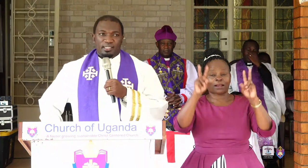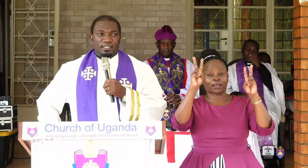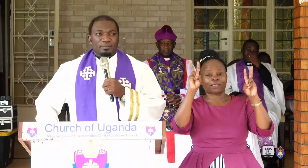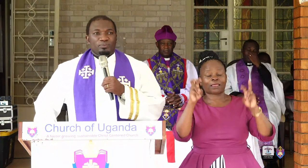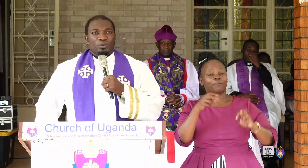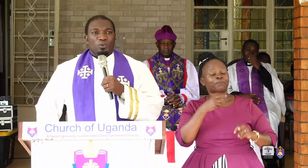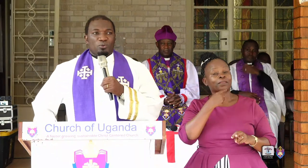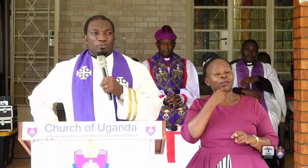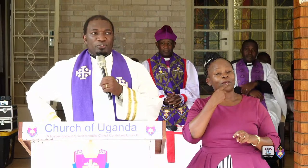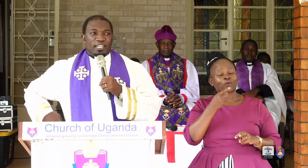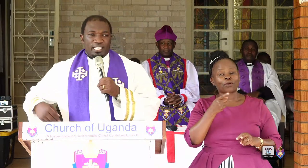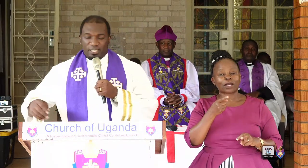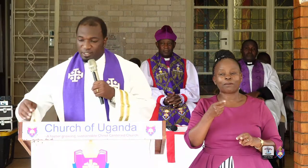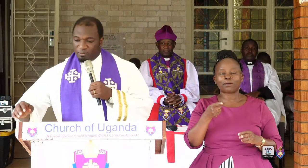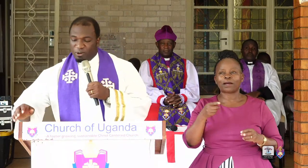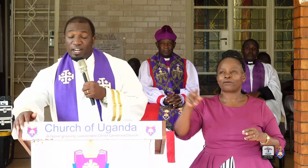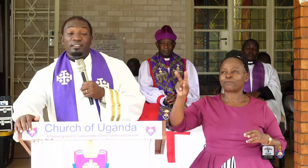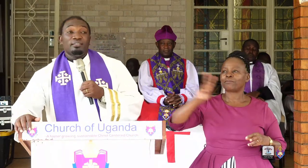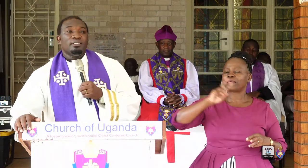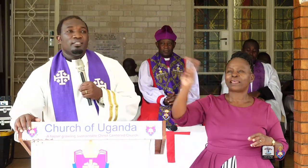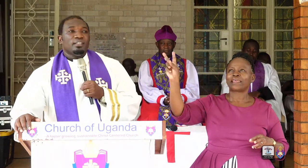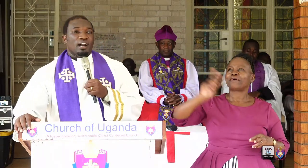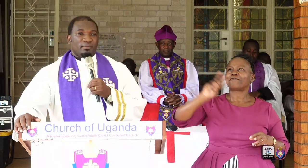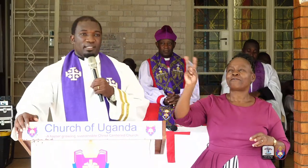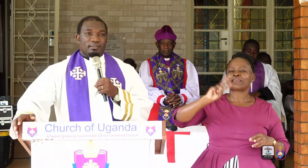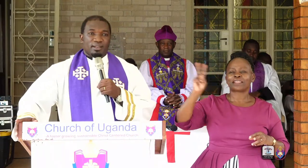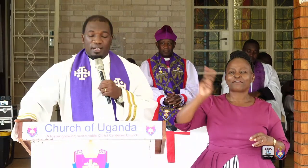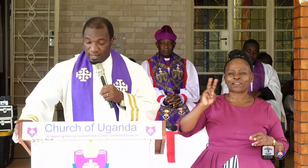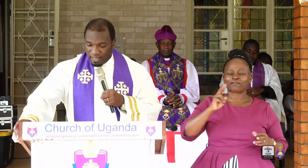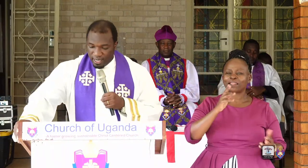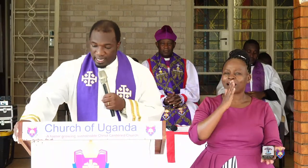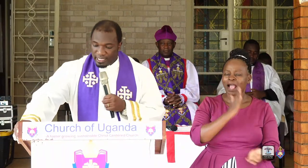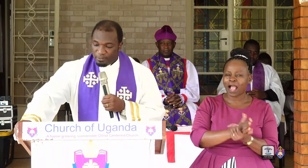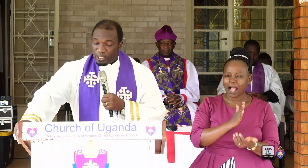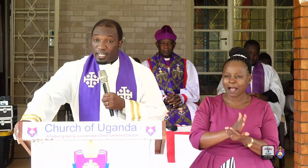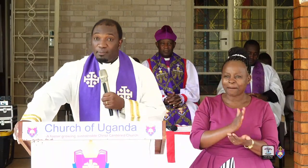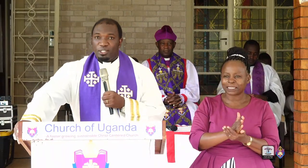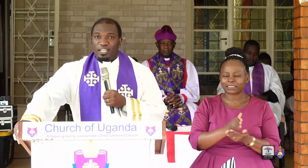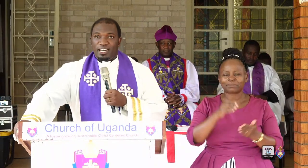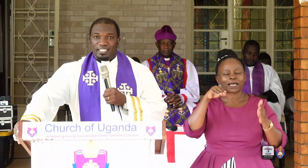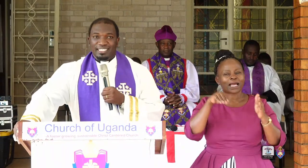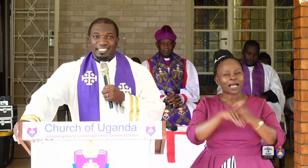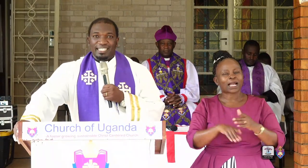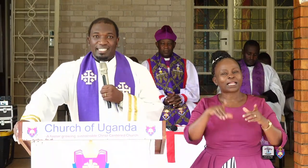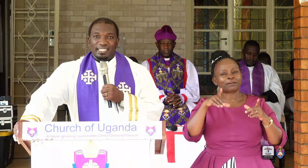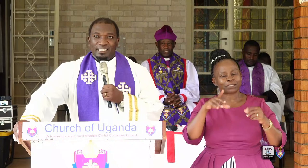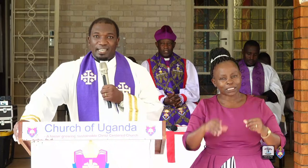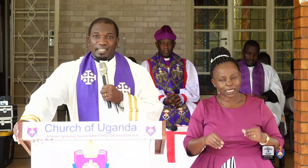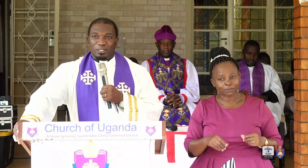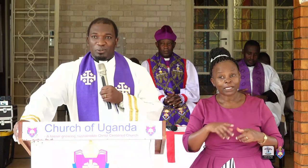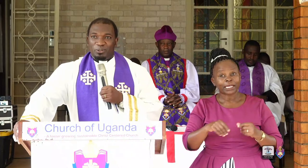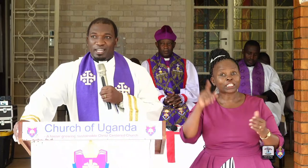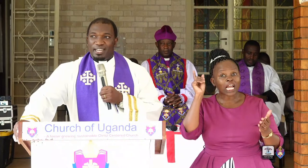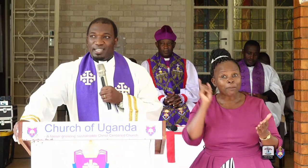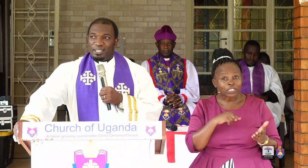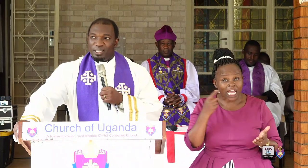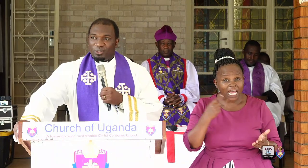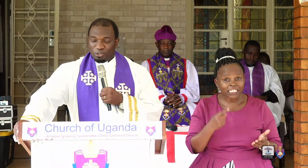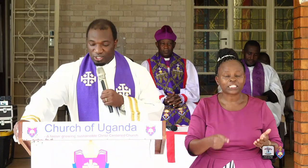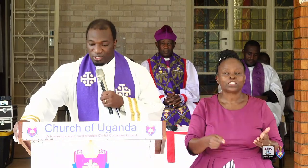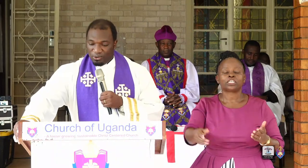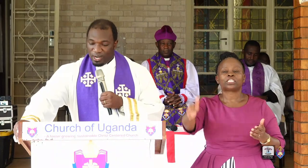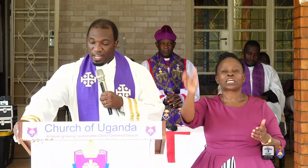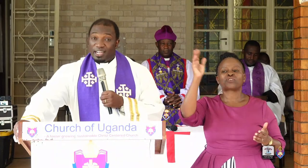nti okufaananyizibwa amazima agali mu kigambo kyani kya Katonda